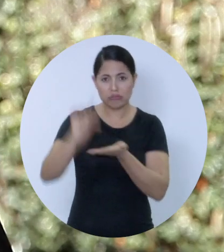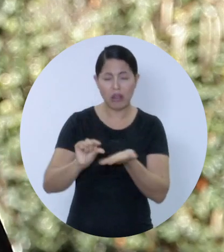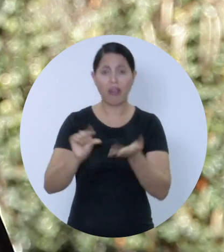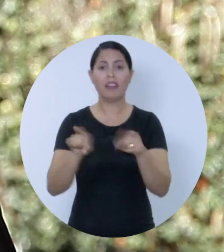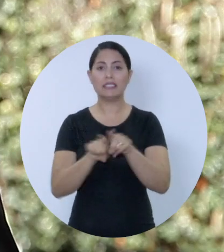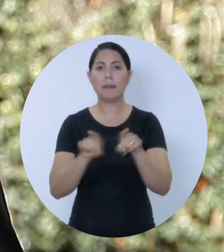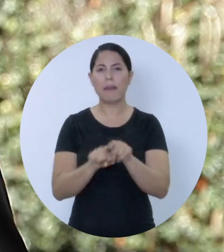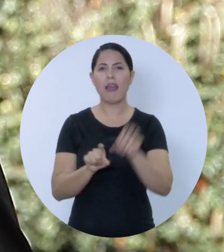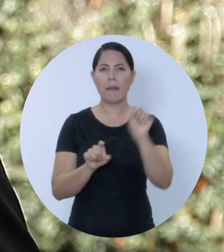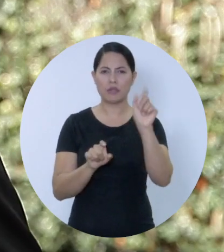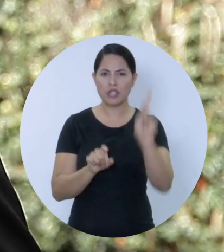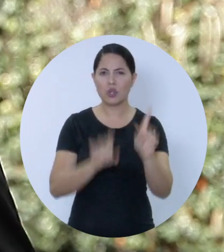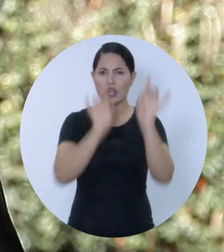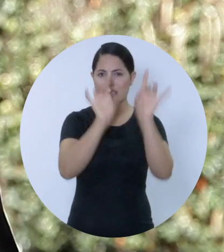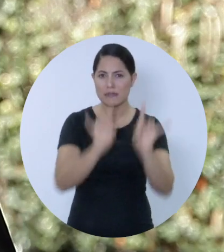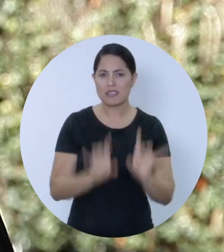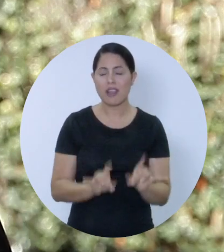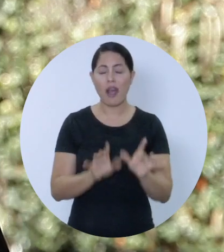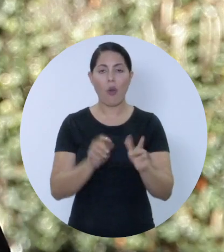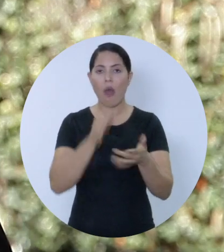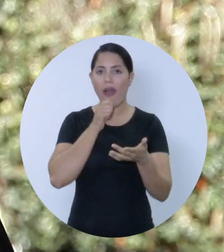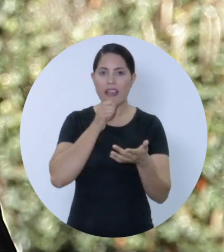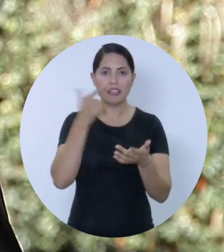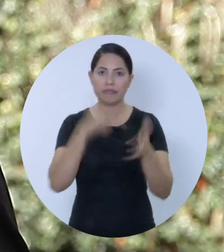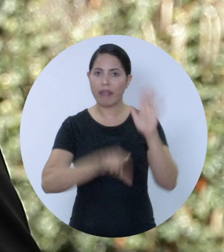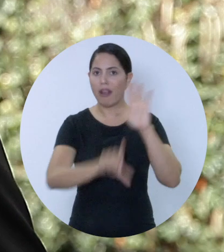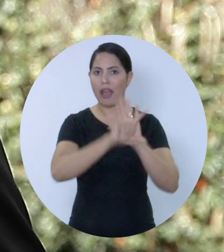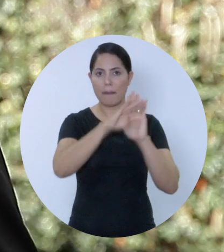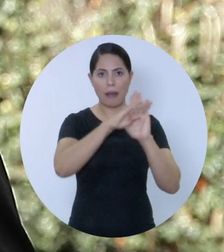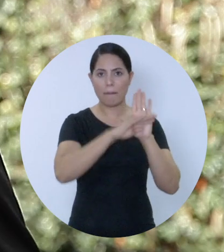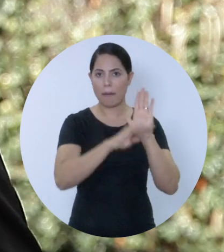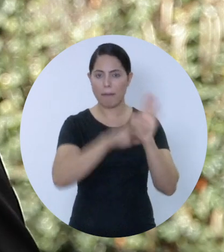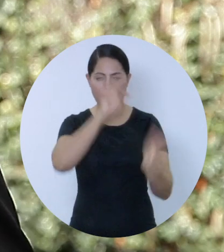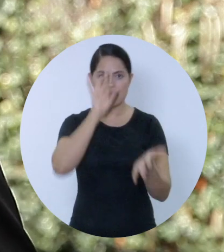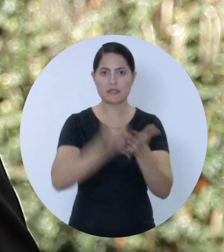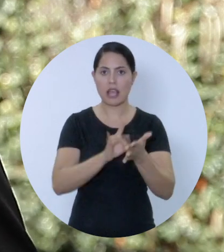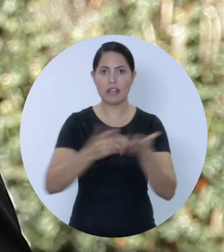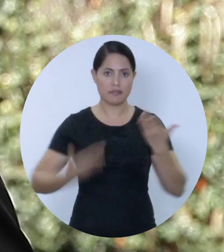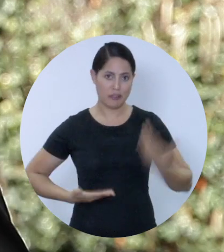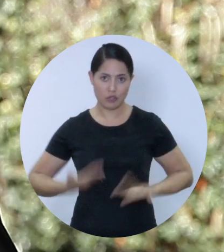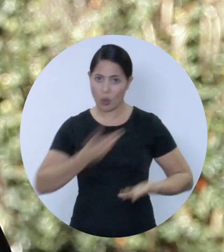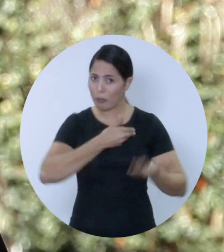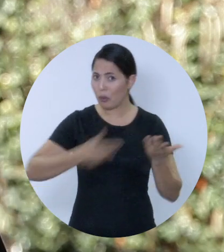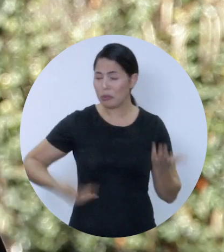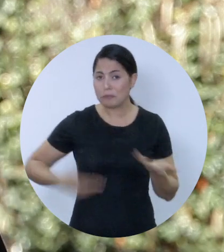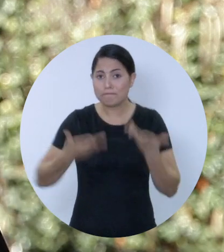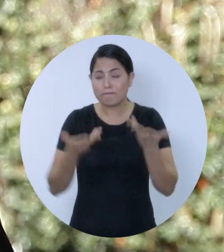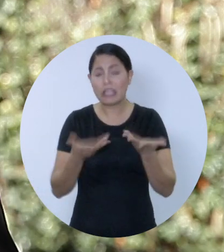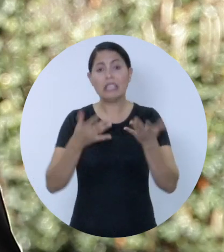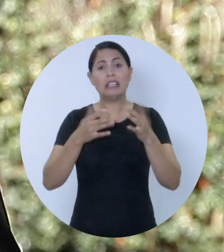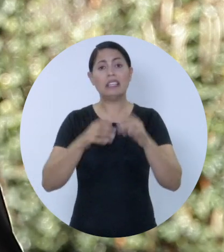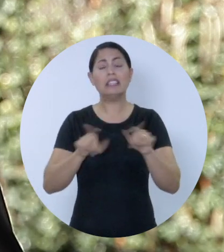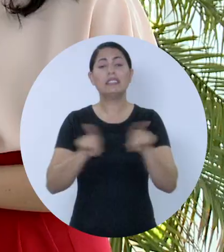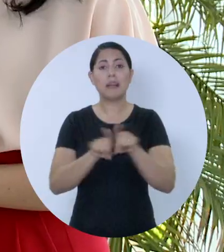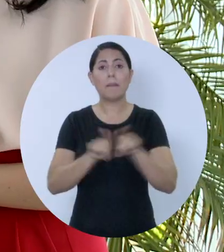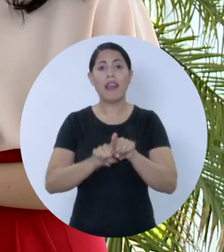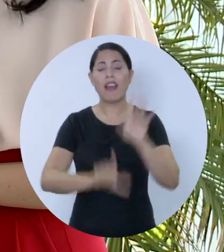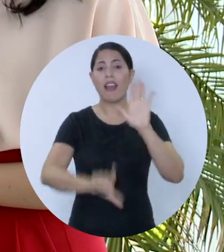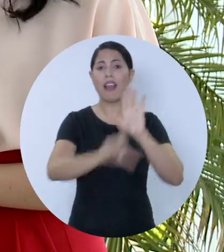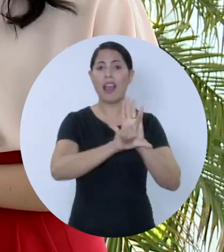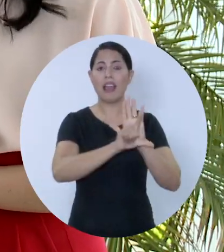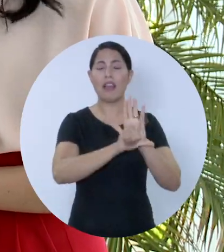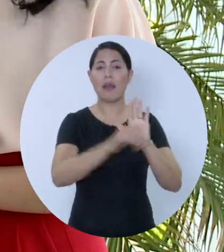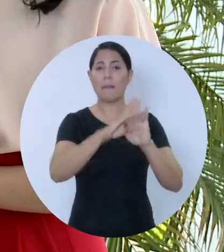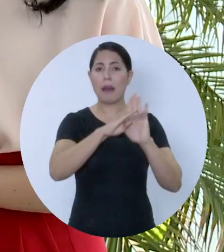recebia o segurado. É a própria questão da aposentadoria especial, que não temos ainda uma legislação específica para os servidores públicos, por exemplo, aí